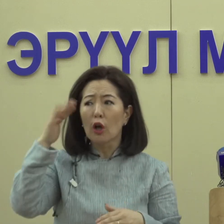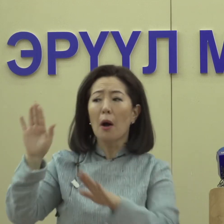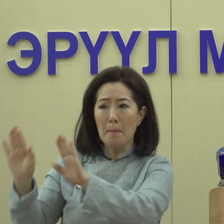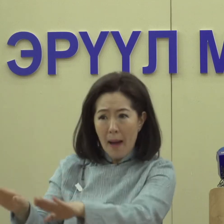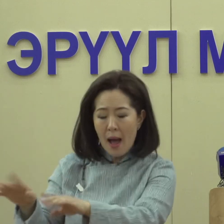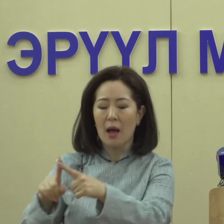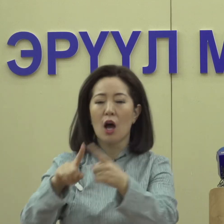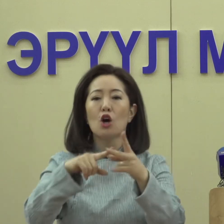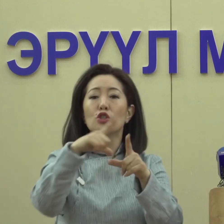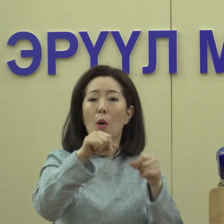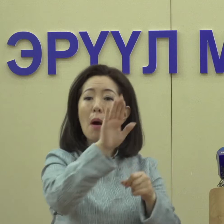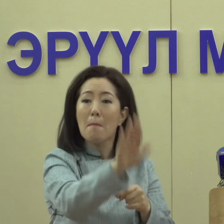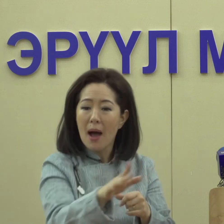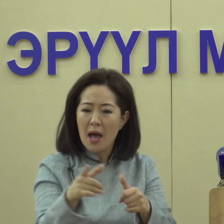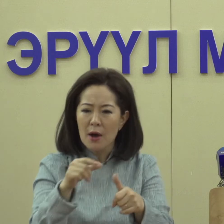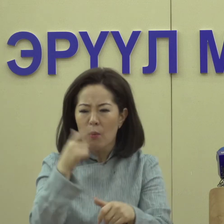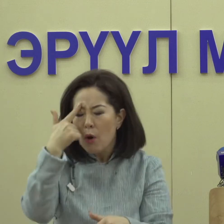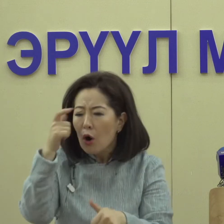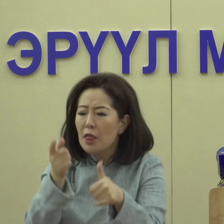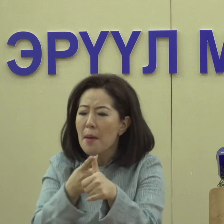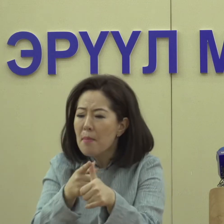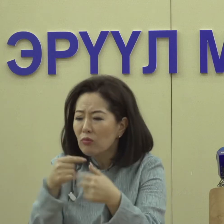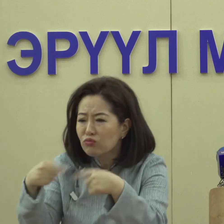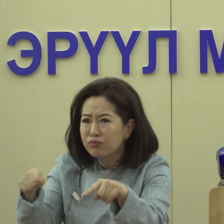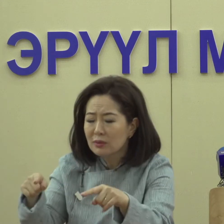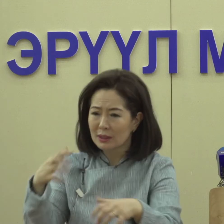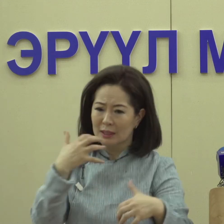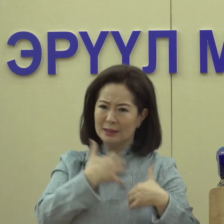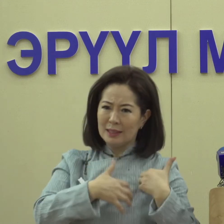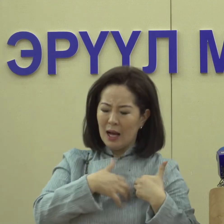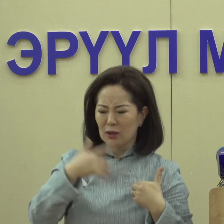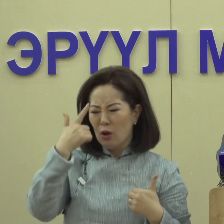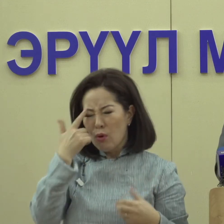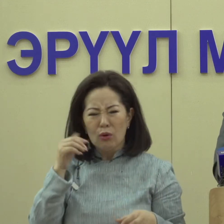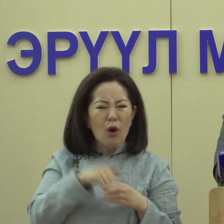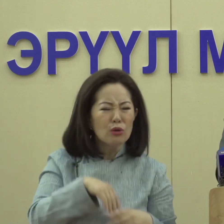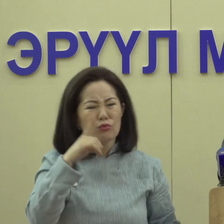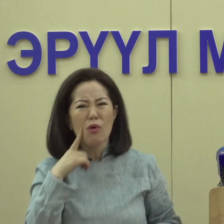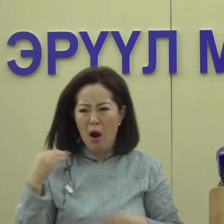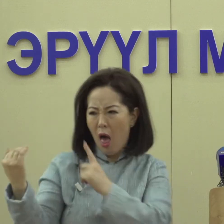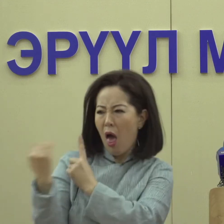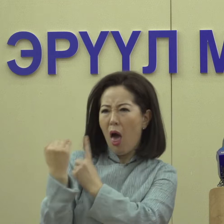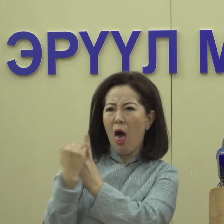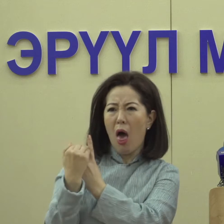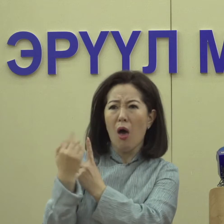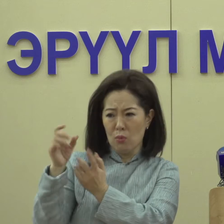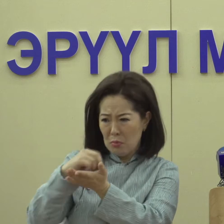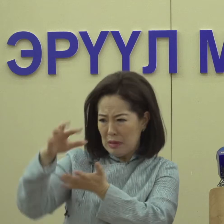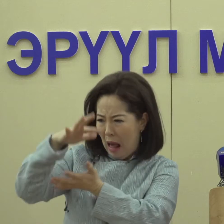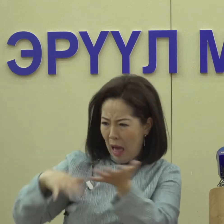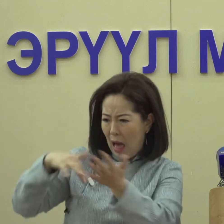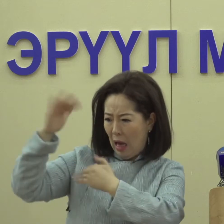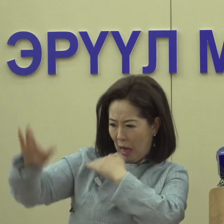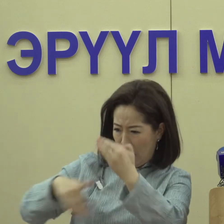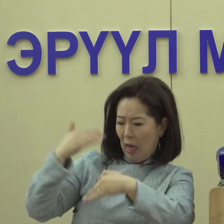байгаа манай иргэдийн зүгээс бас яаралтай хорндоо буцах хүсэлтэй байна гэдэг хүсэл төрөгдлөө бас элчин сайдын